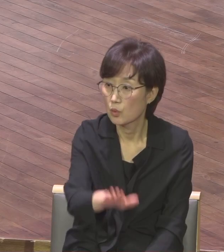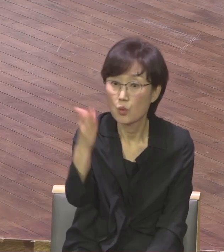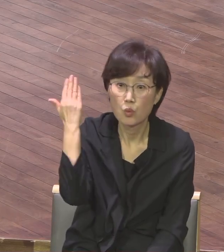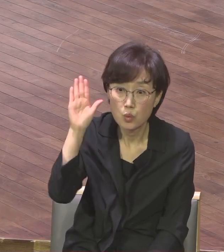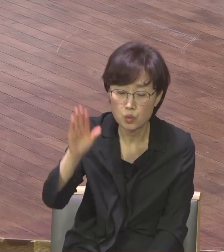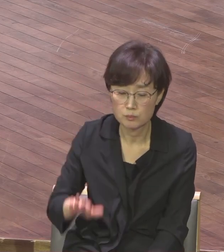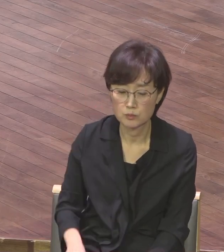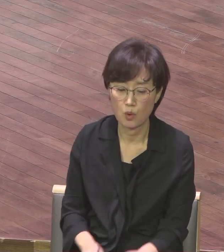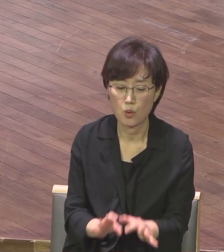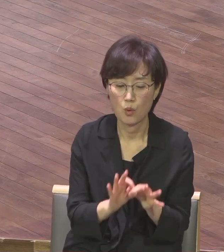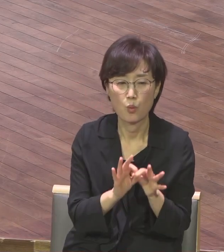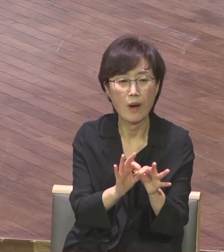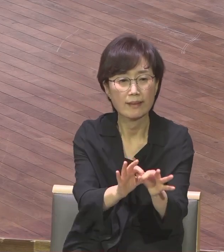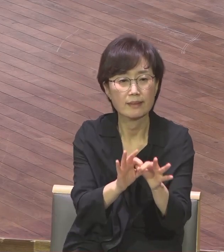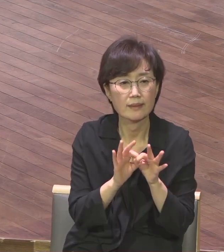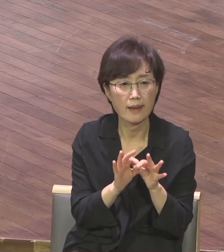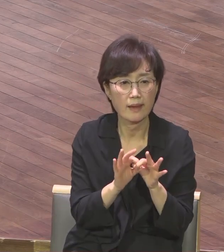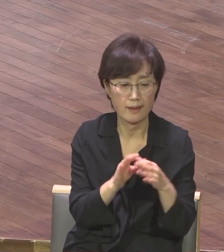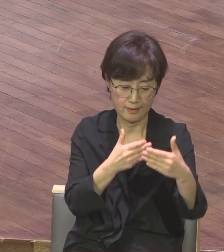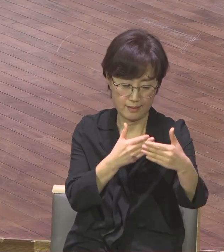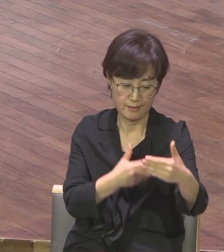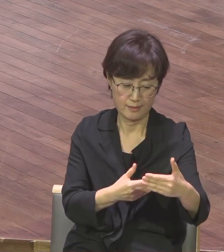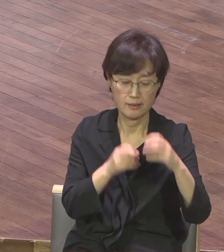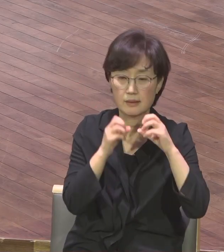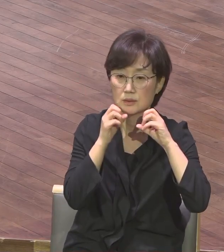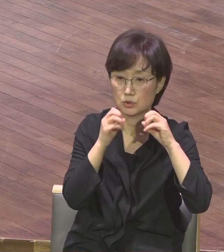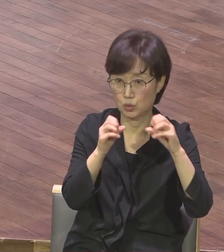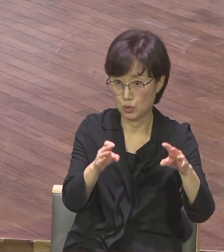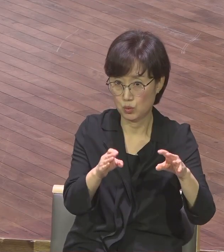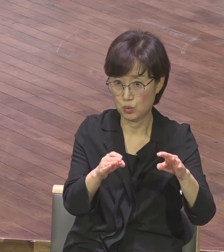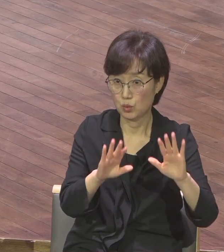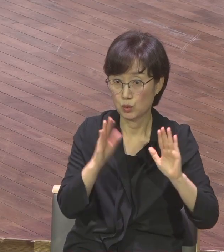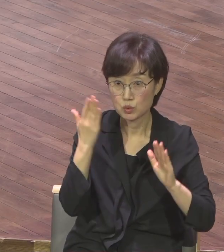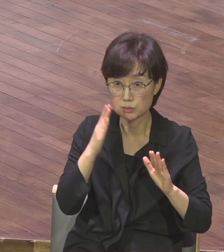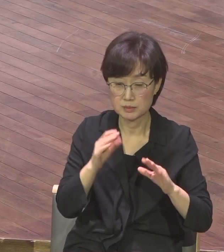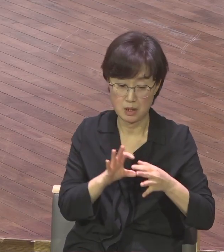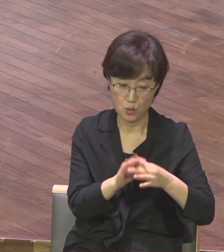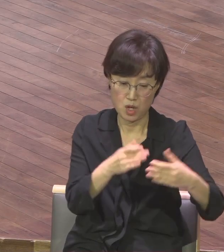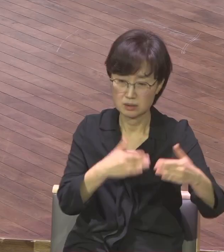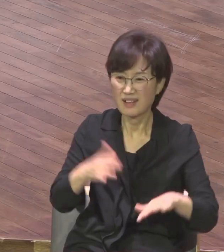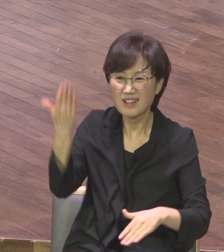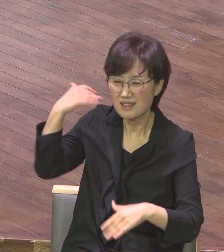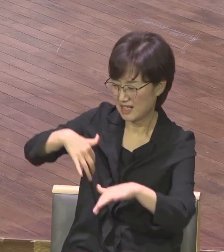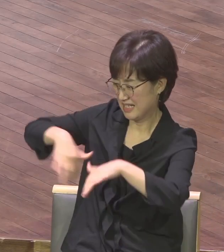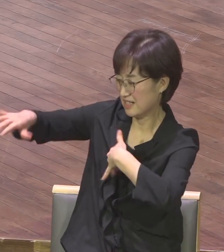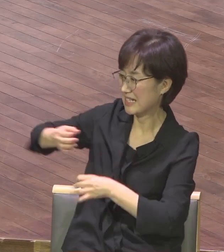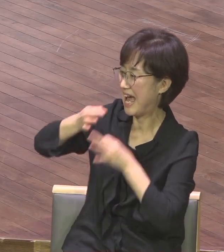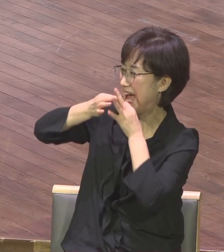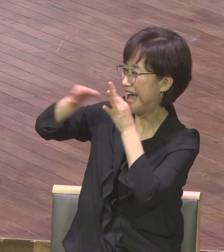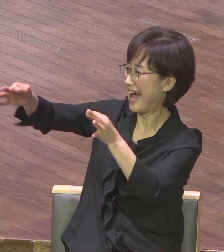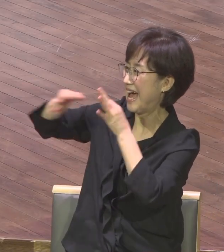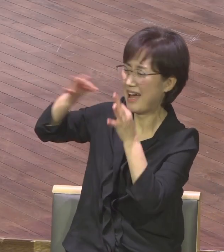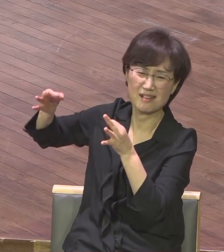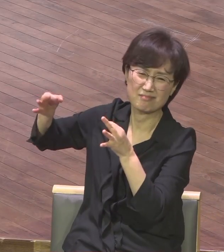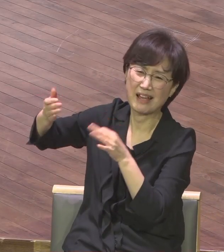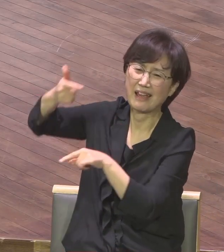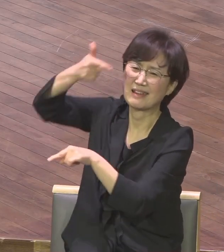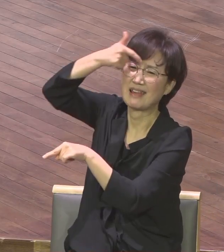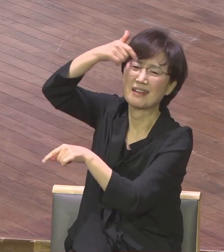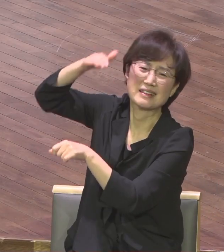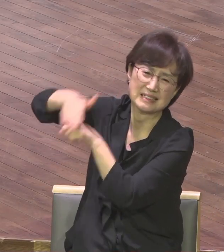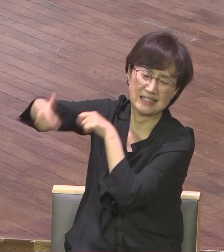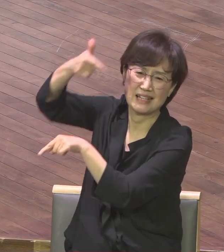관계 전도, 그 시대예요. 지금 시대가 길거리 전도 이미 시대가 지나가서 옛날에는